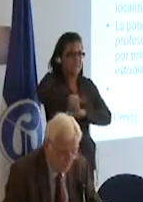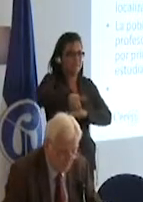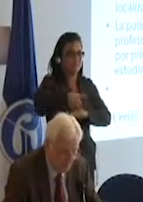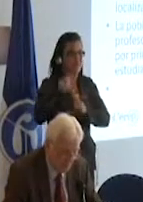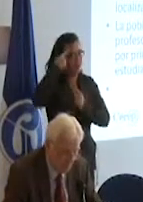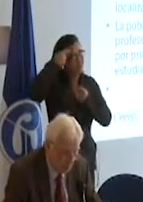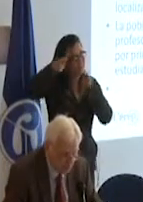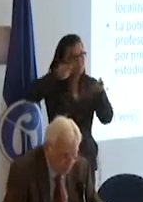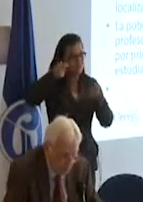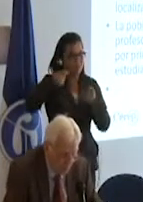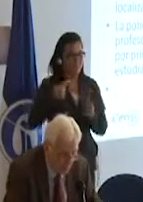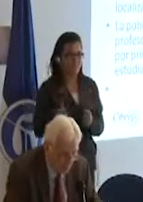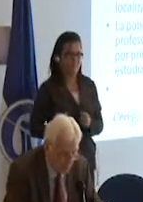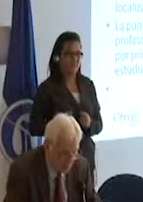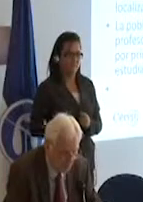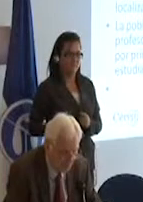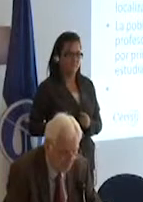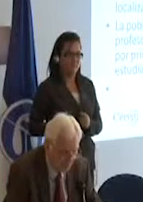una estrategia específica,